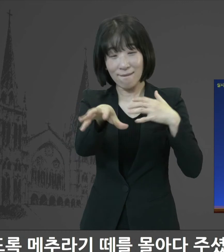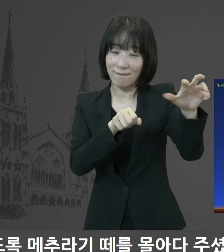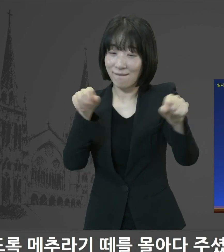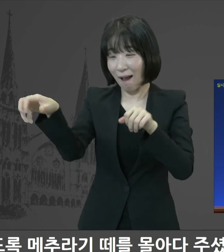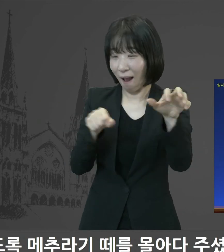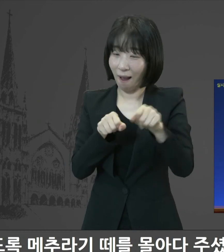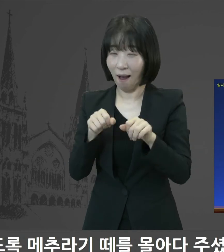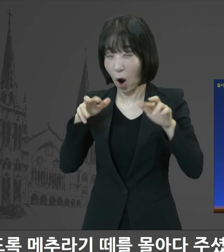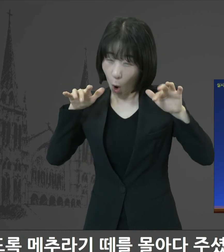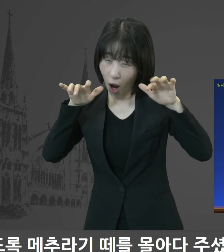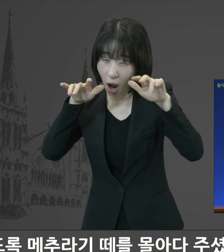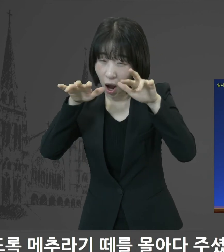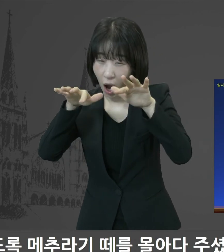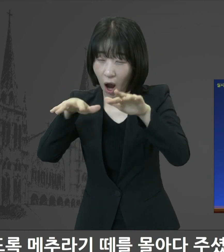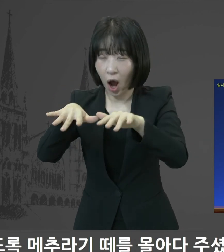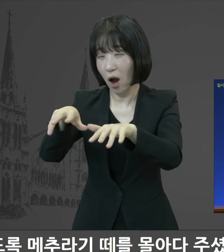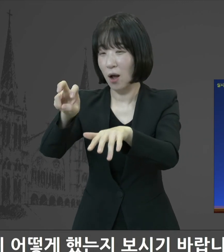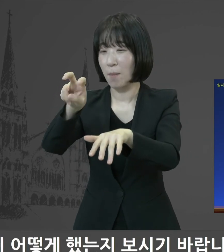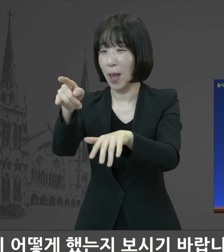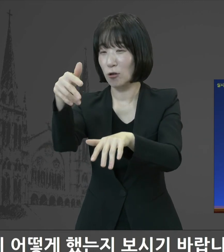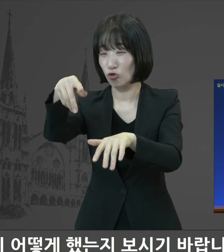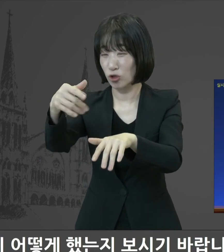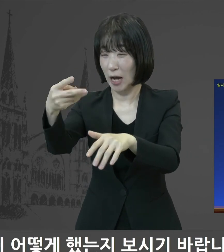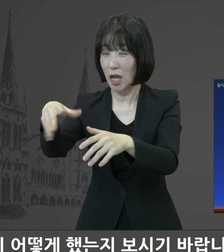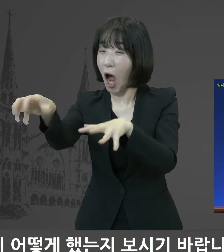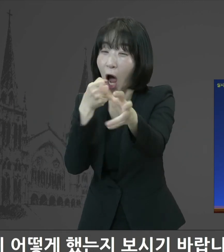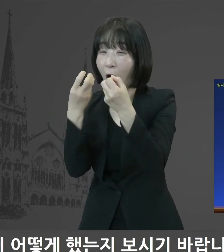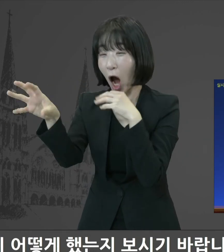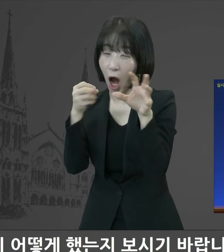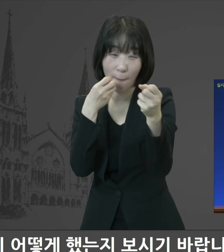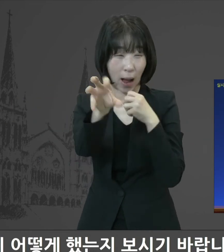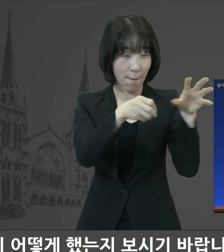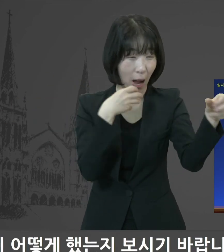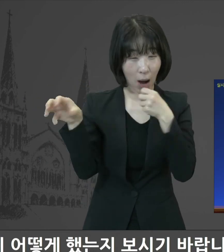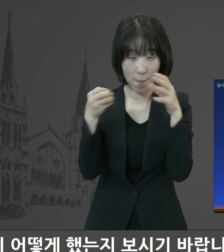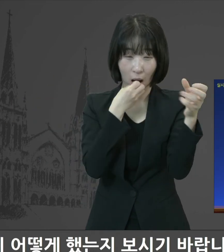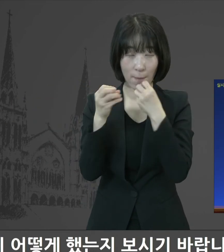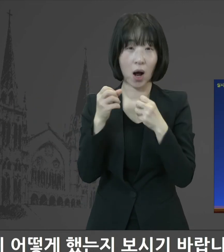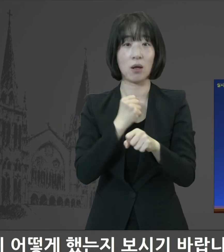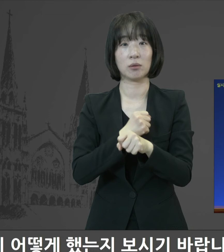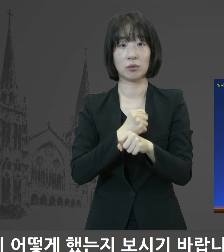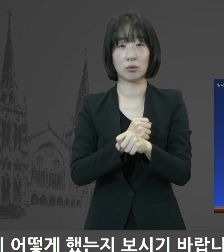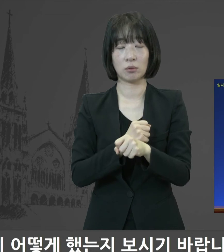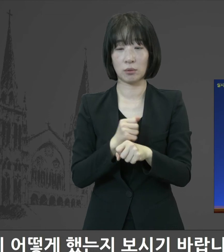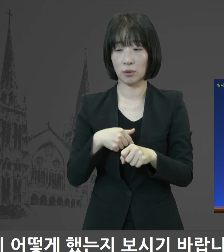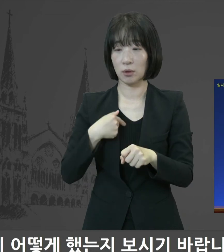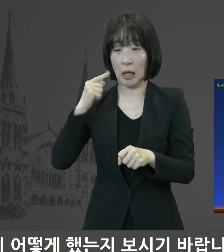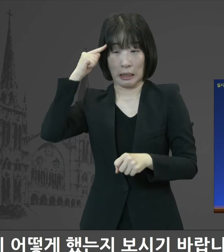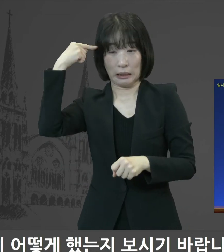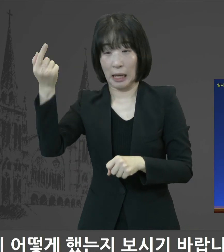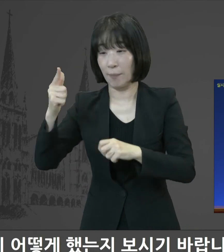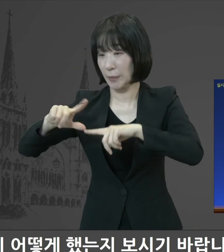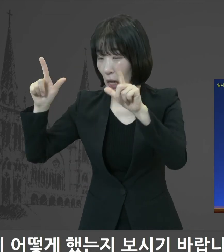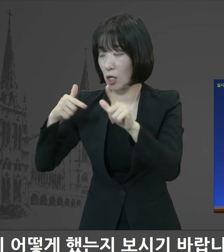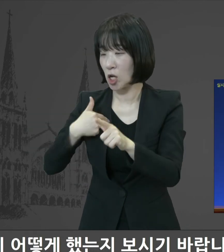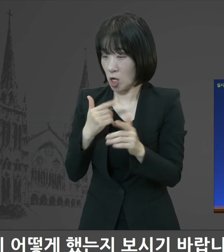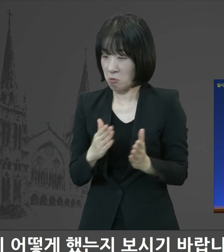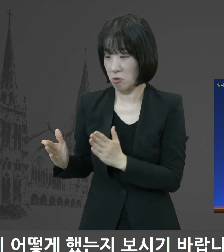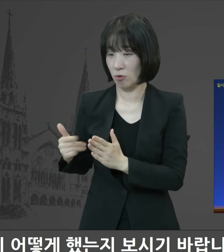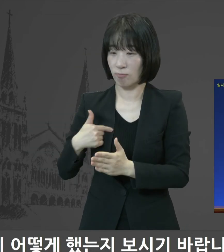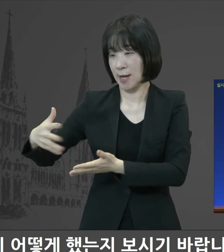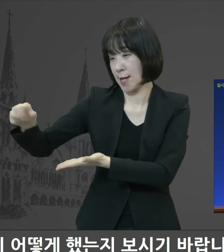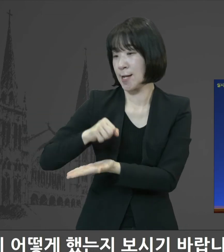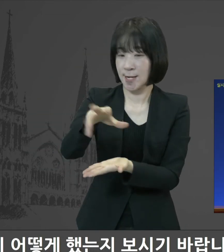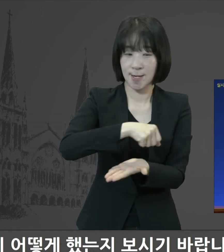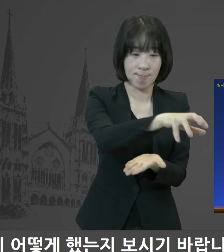기뻐가지고 우르르 뛰어나가서 그 메추라기 먹느라고 정신이 없었어요. 워낙 많은데 다음날 먹을 것까지 준비하느라고 정신이